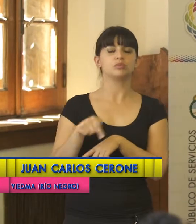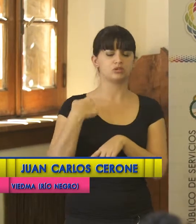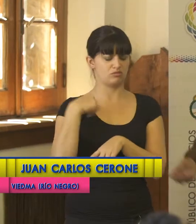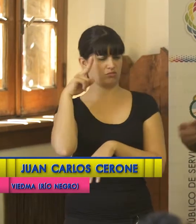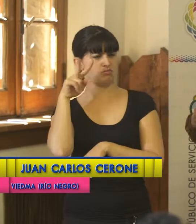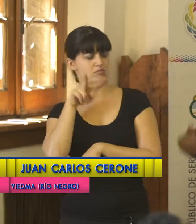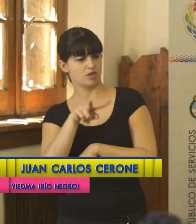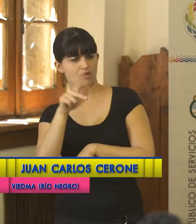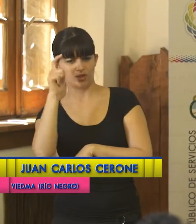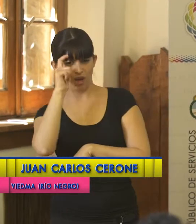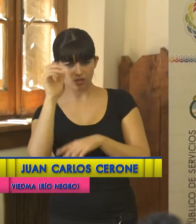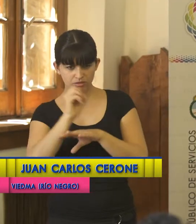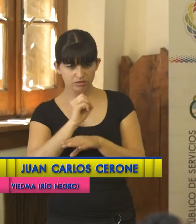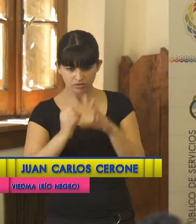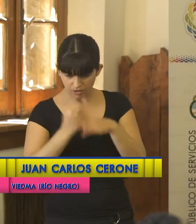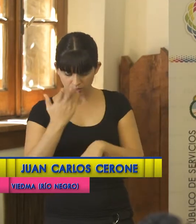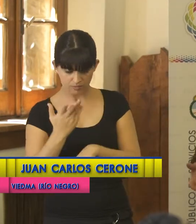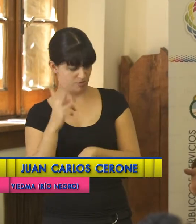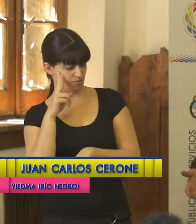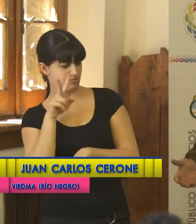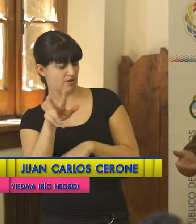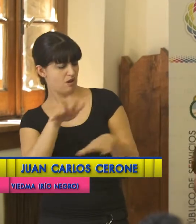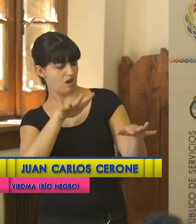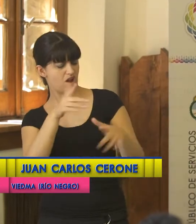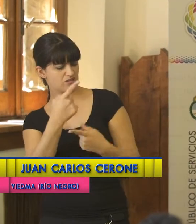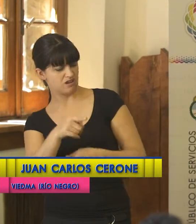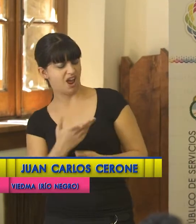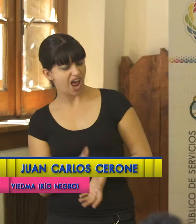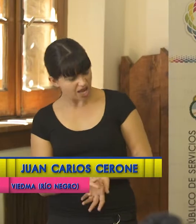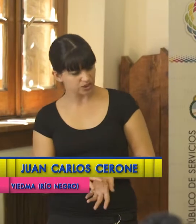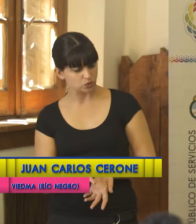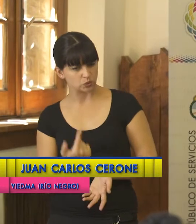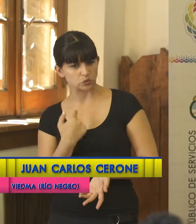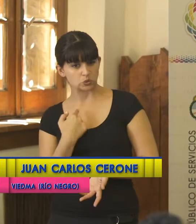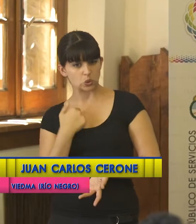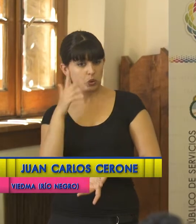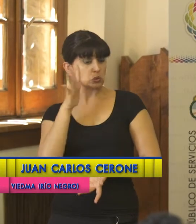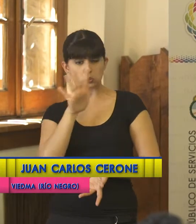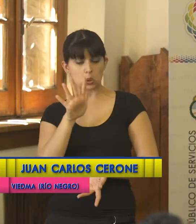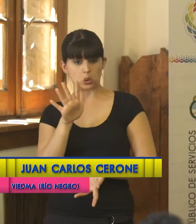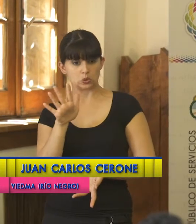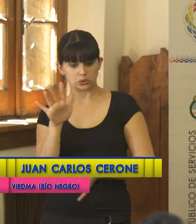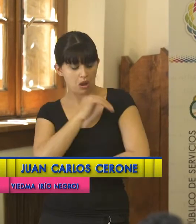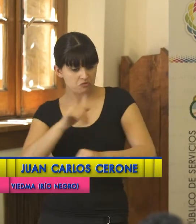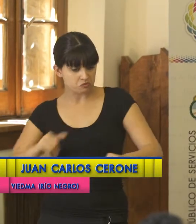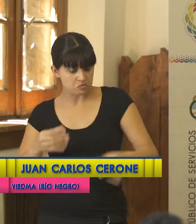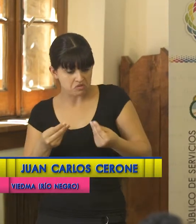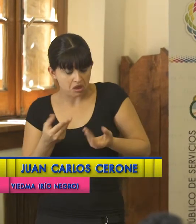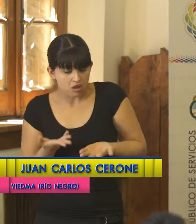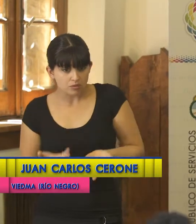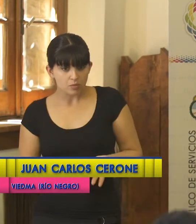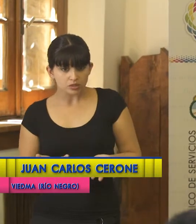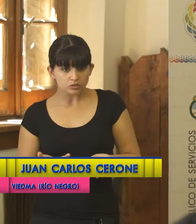ese horario de la mañana es un movimiento raro y todavía yo no había conocido la información de